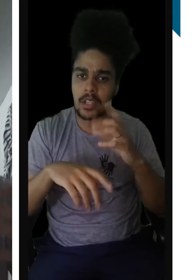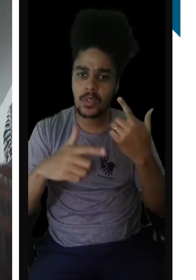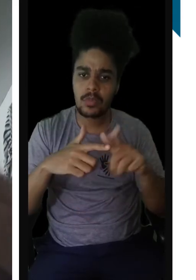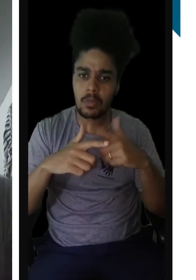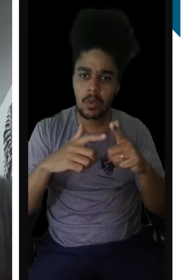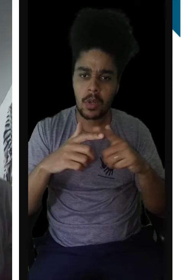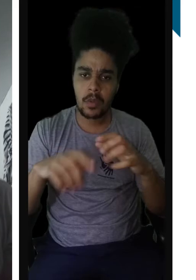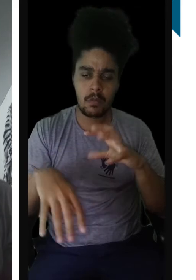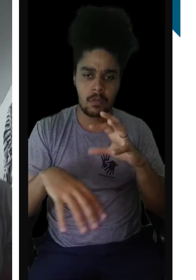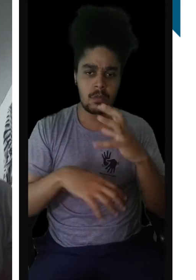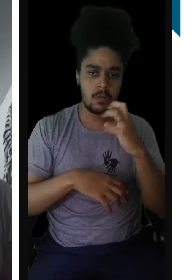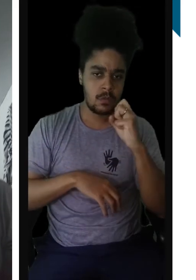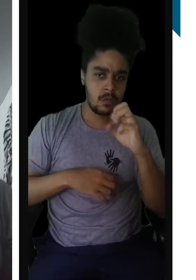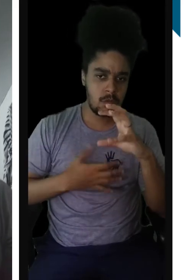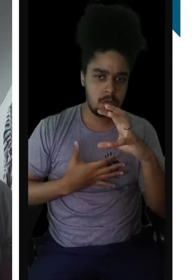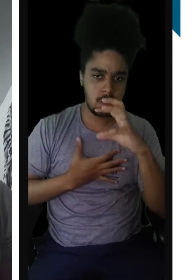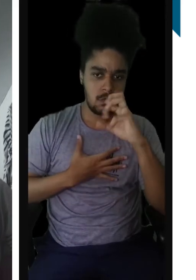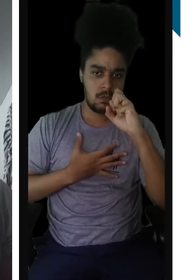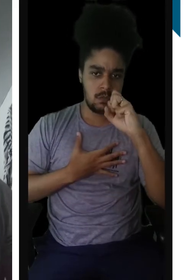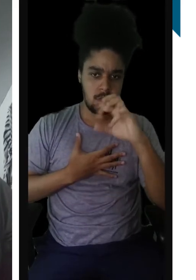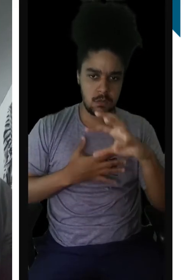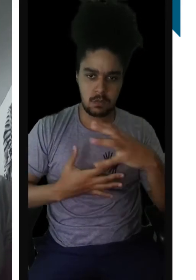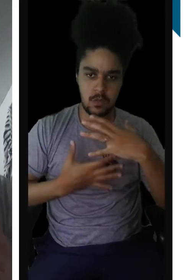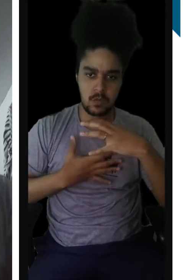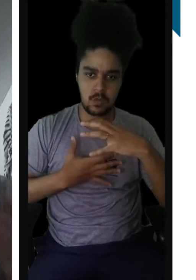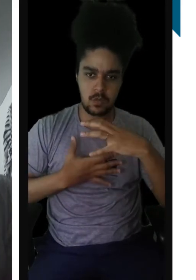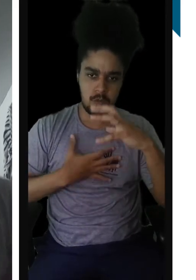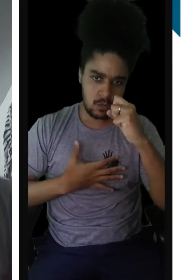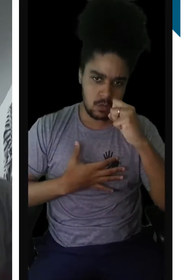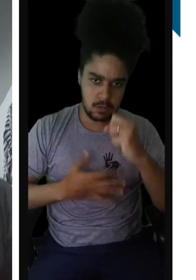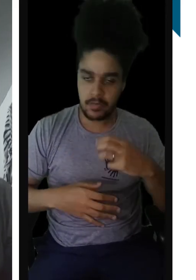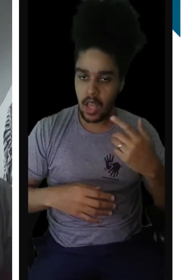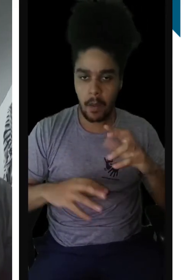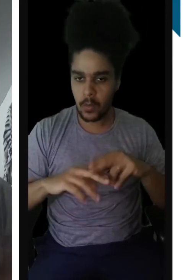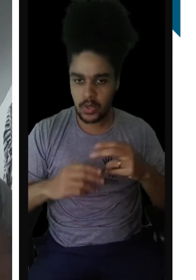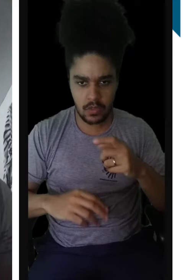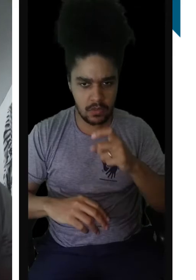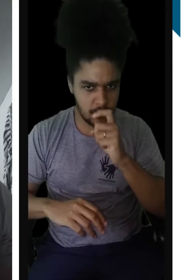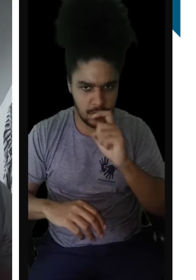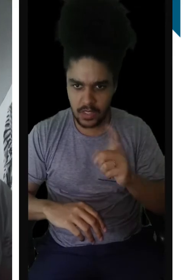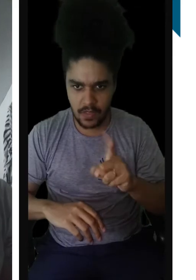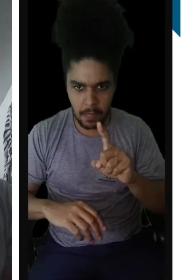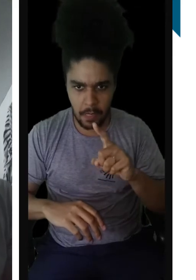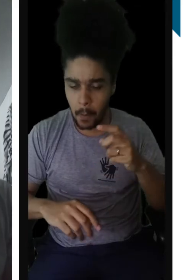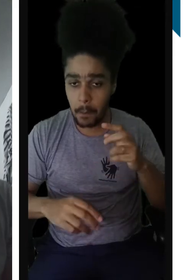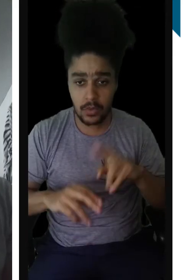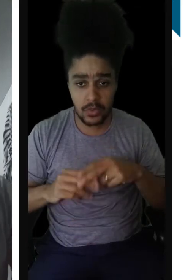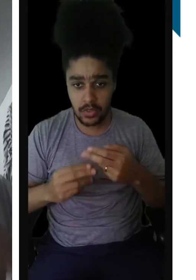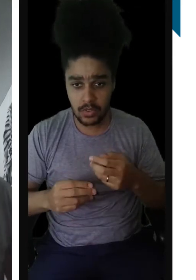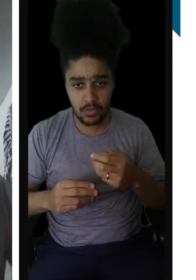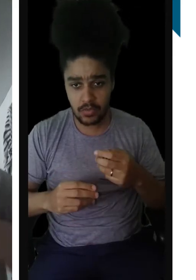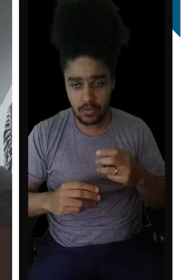aumenta-se os problemas respiratórios das pessoas. Não é por causa do frio propriamente dito, da troca de temperatura.